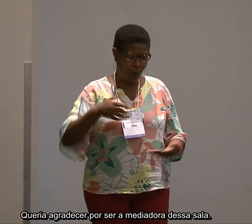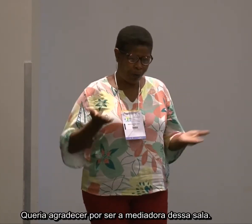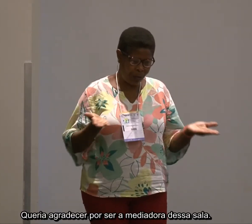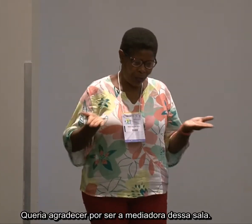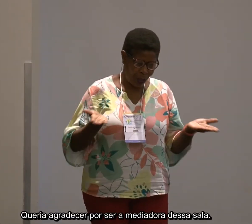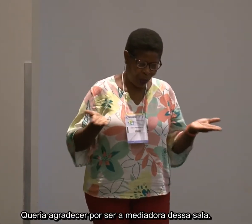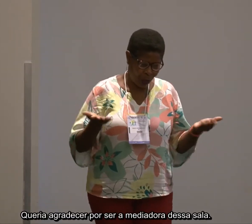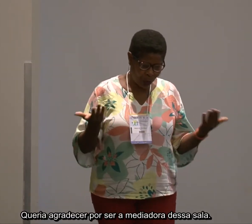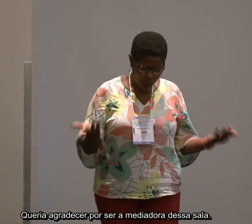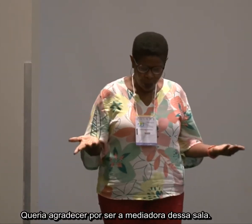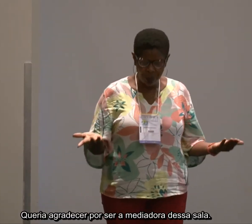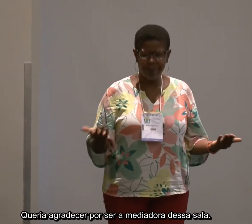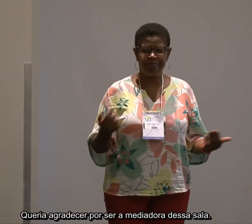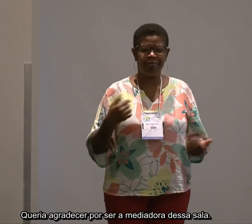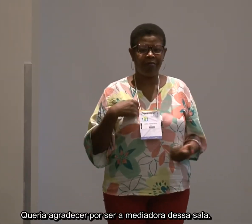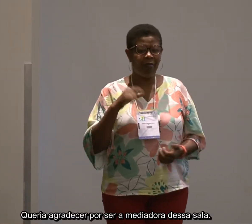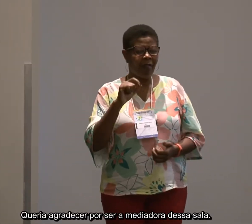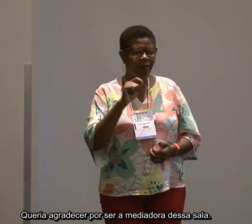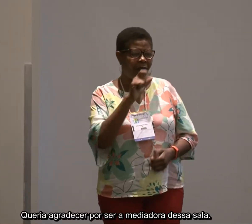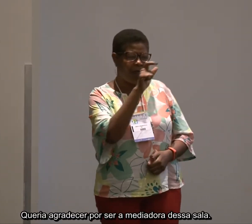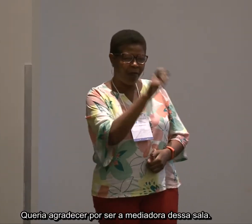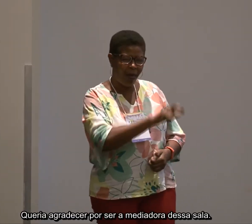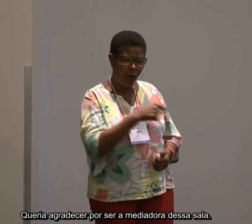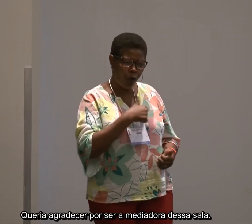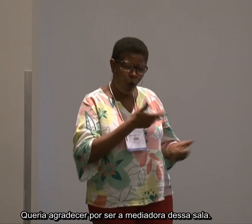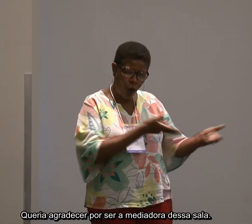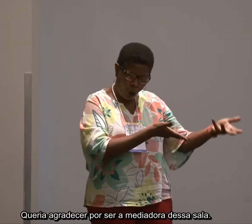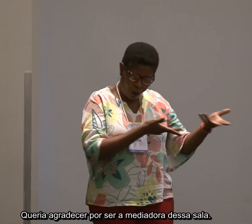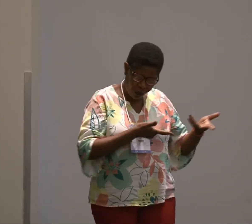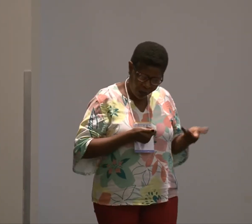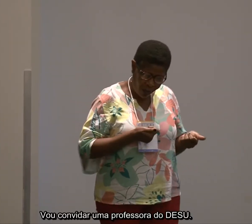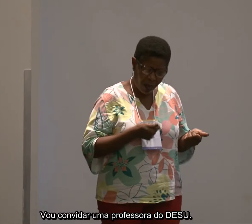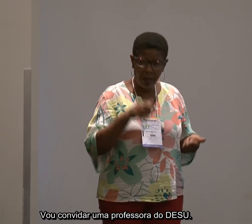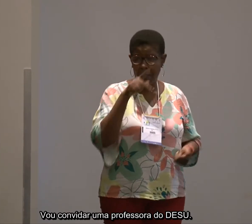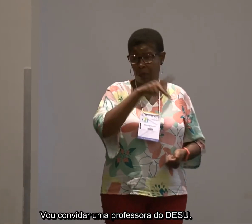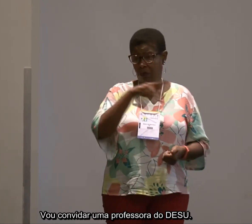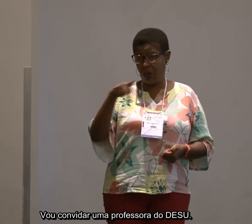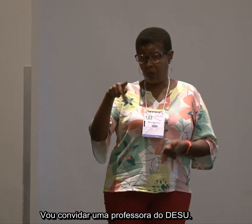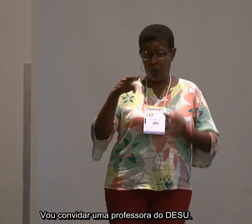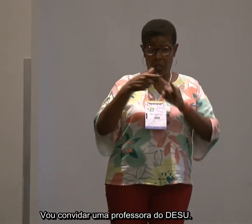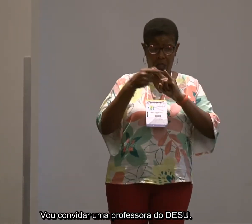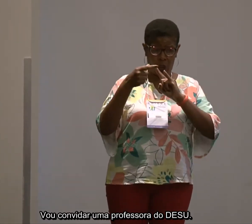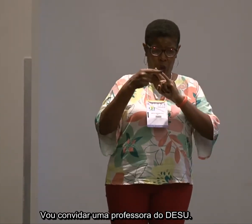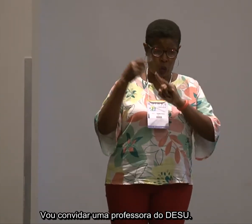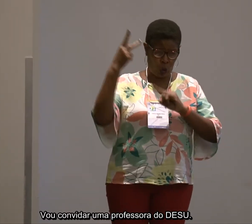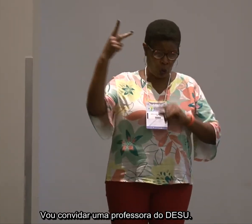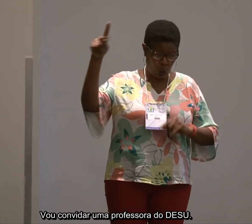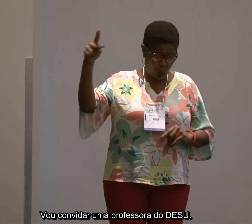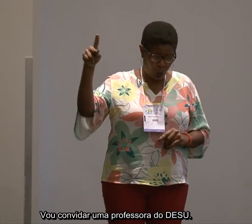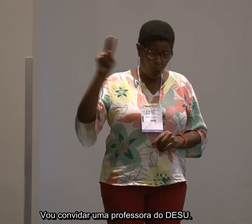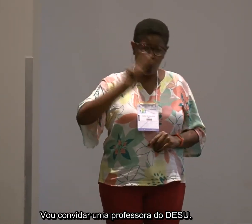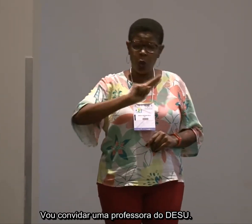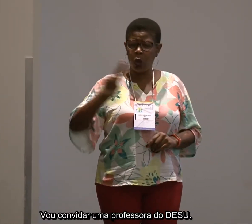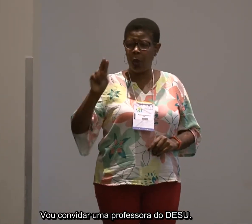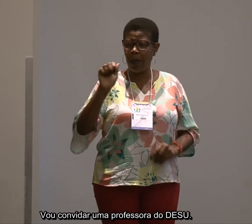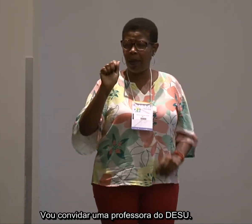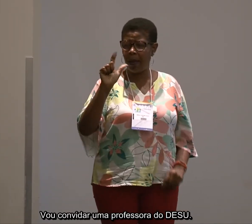queria agradecer por ser a mediadora desta sala. Vou convidar esse professor lá do DESU,